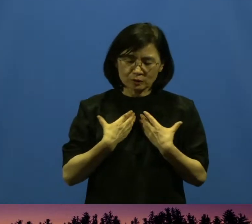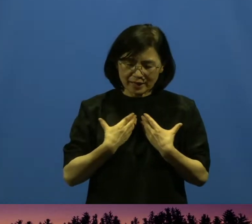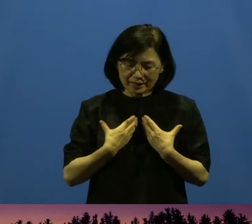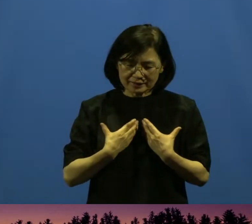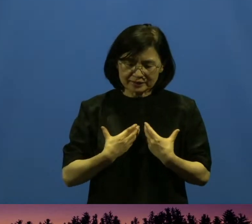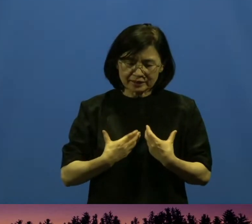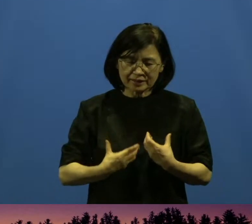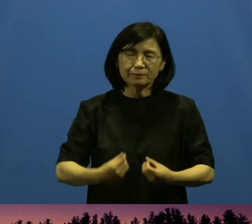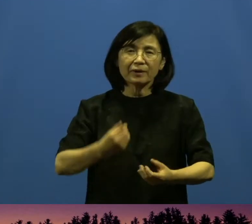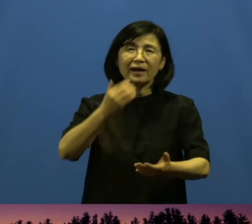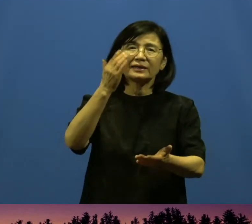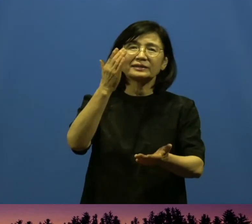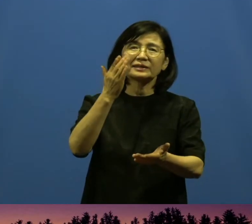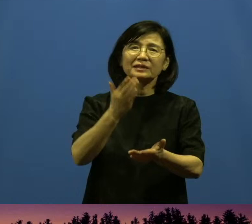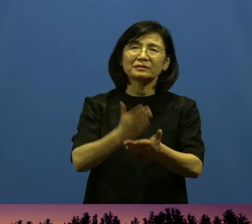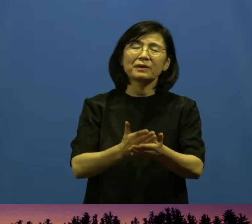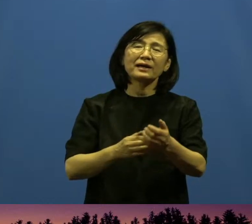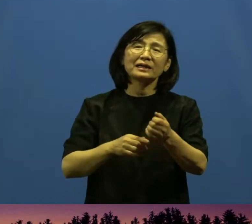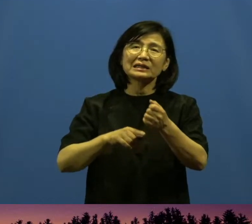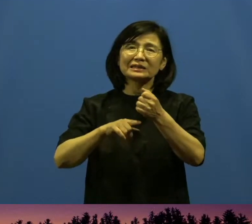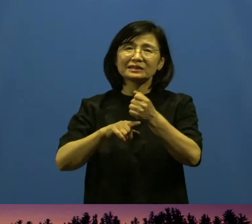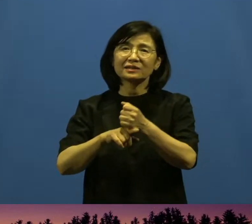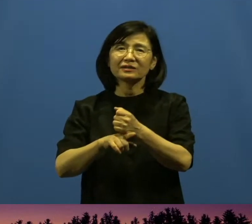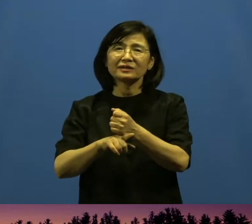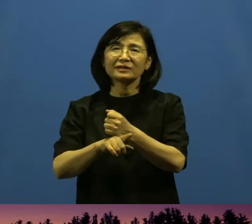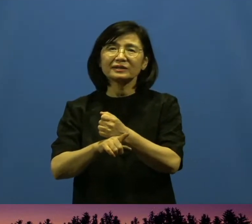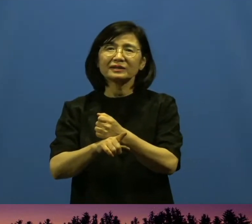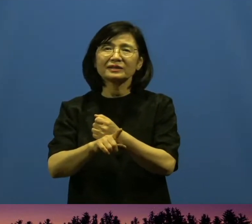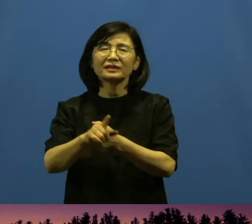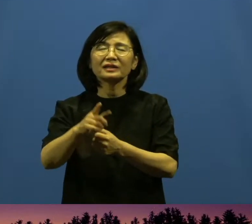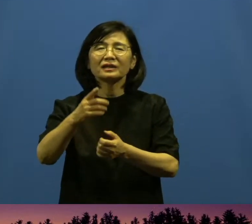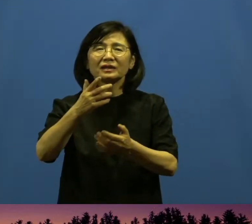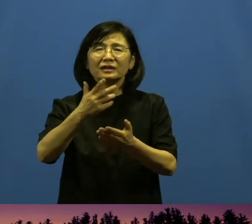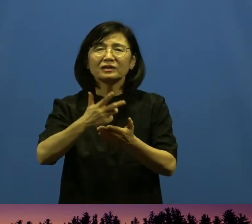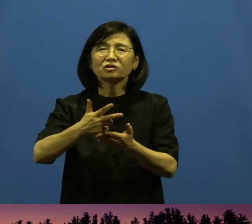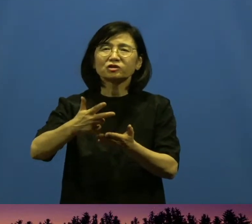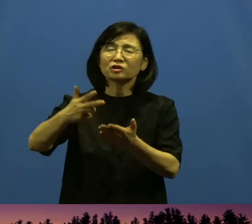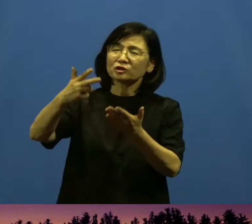감사하고 낙심하지 말 것은